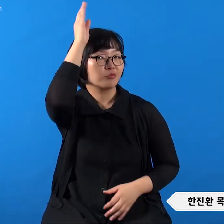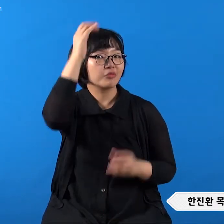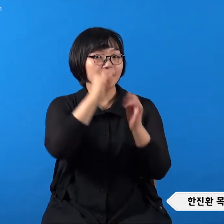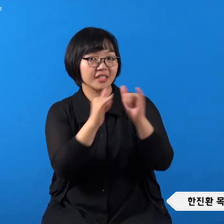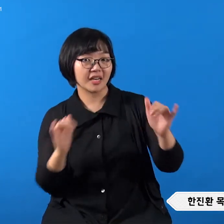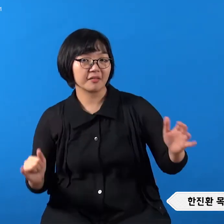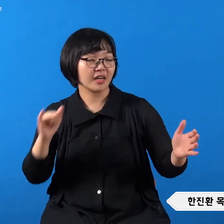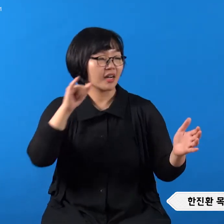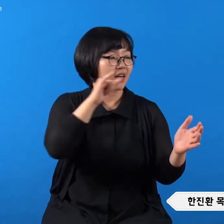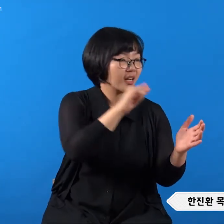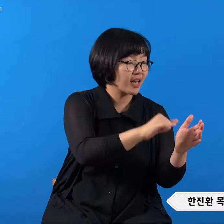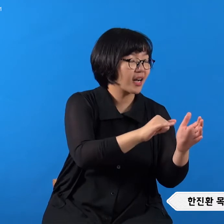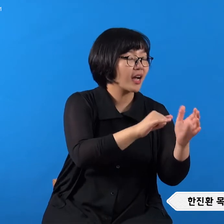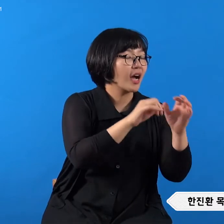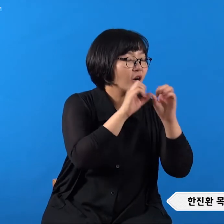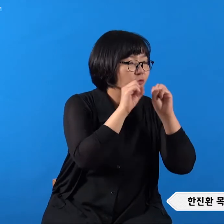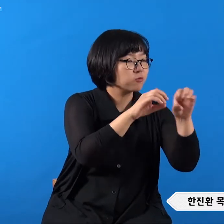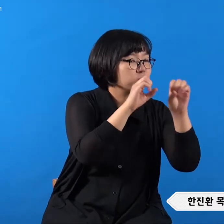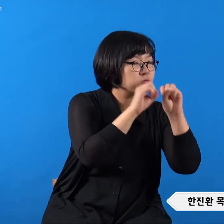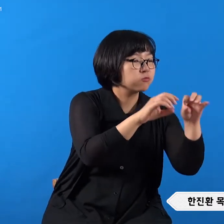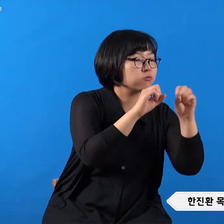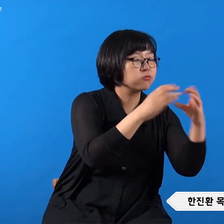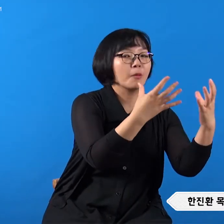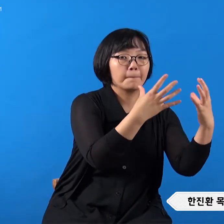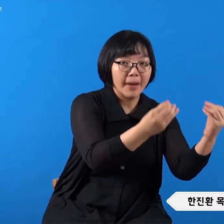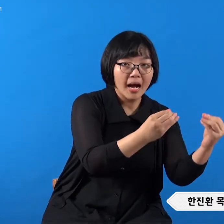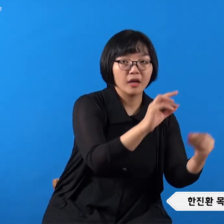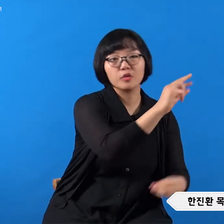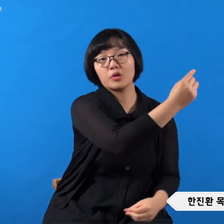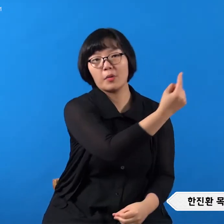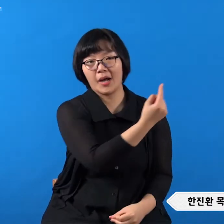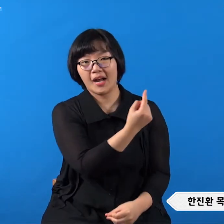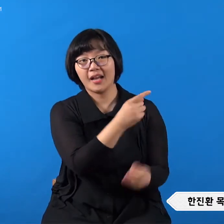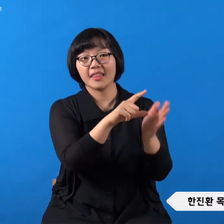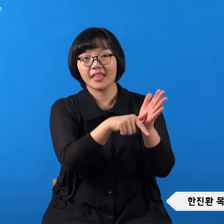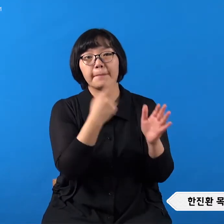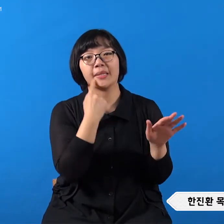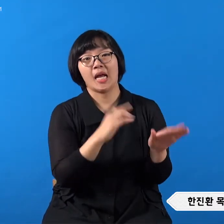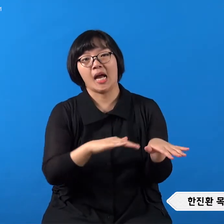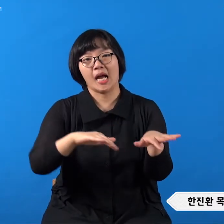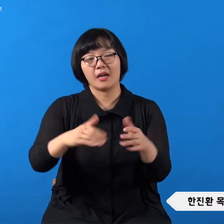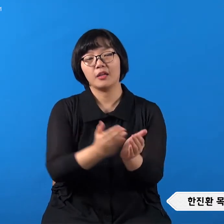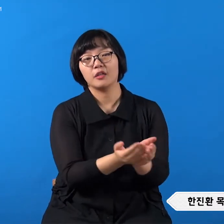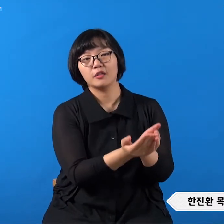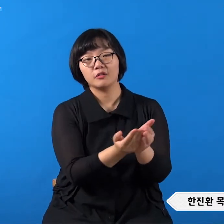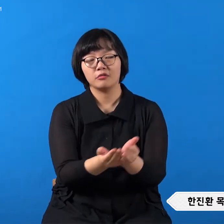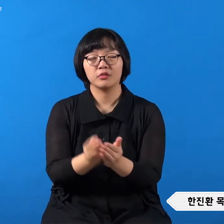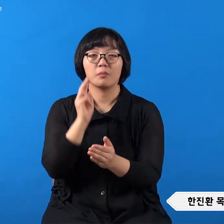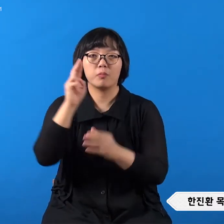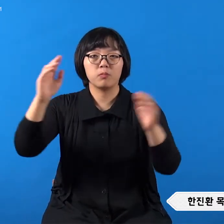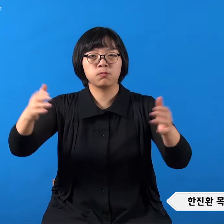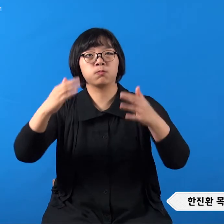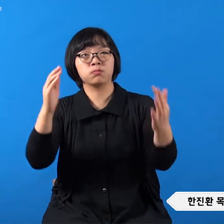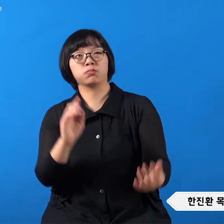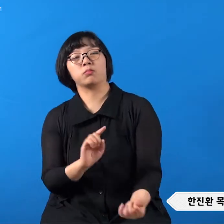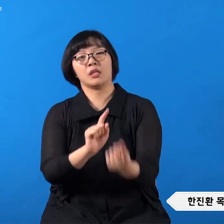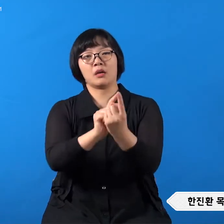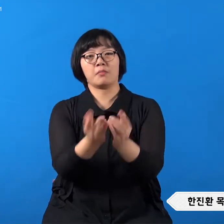전하고, 그리고 영국으로 돌아오는데 대서양 한복판에서 큰 폭풍을 만났습니다.